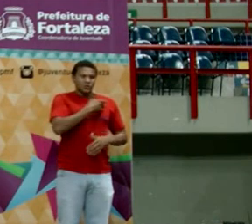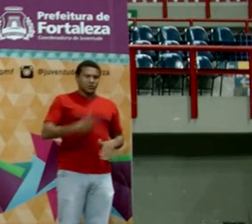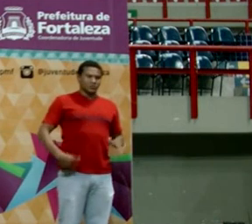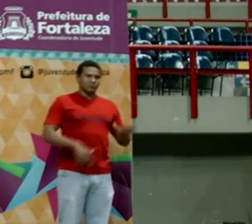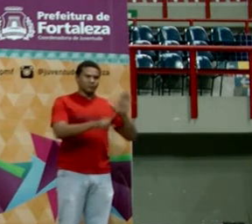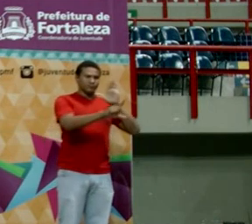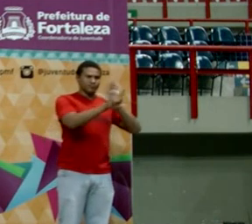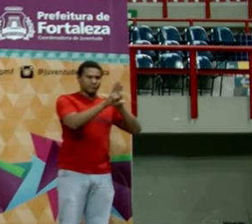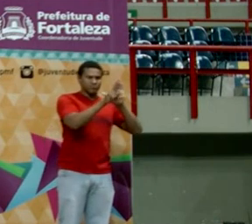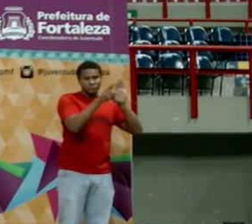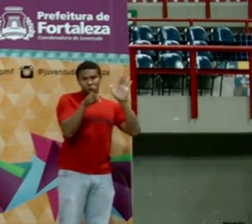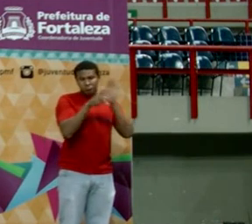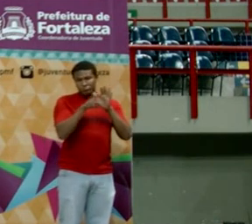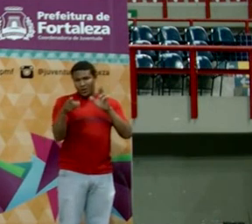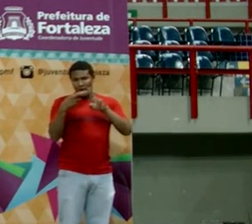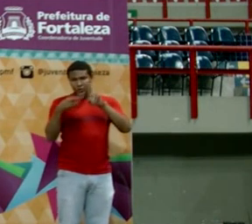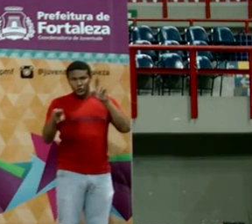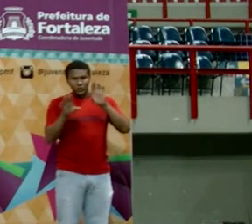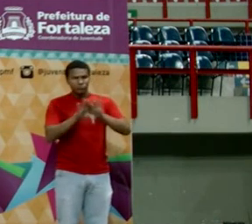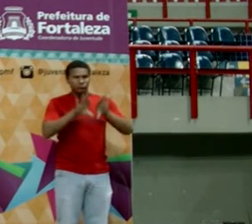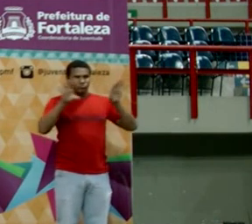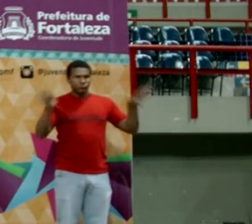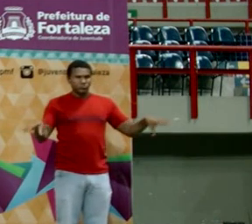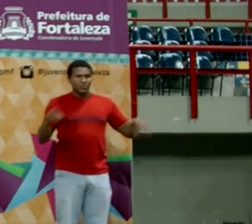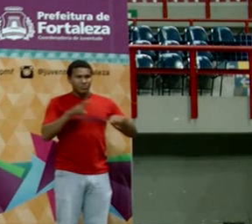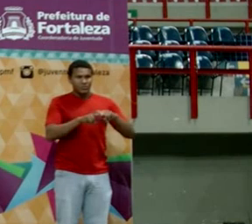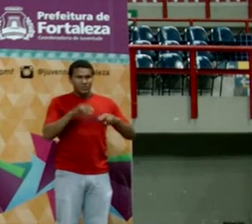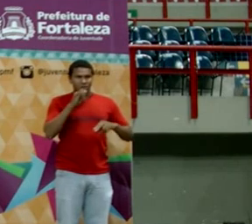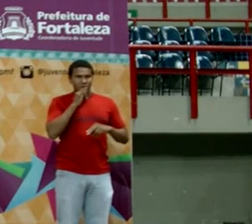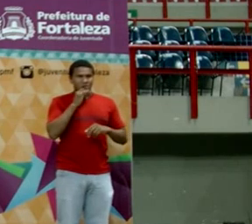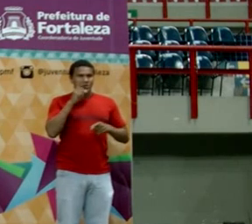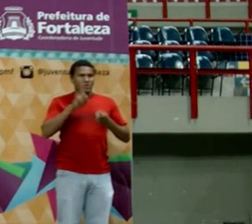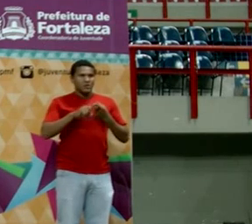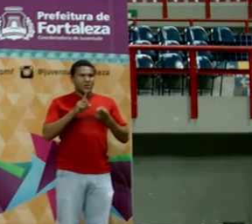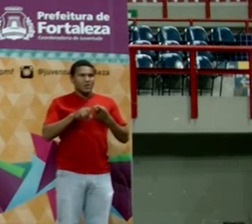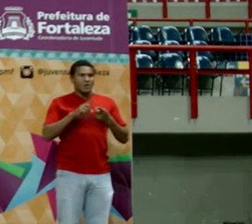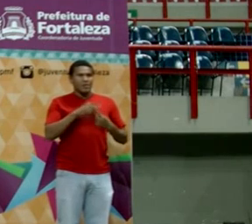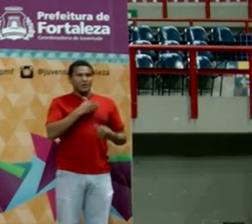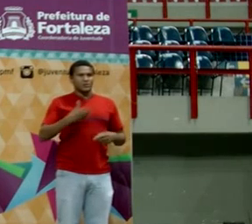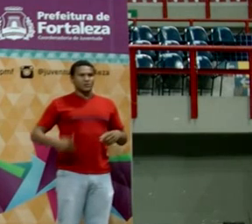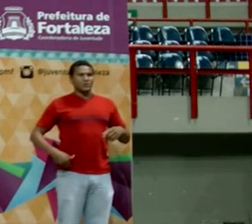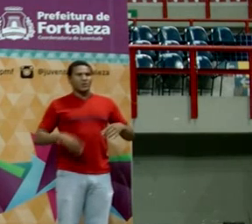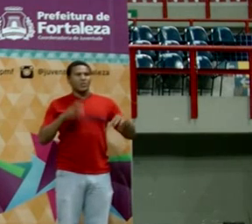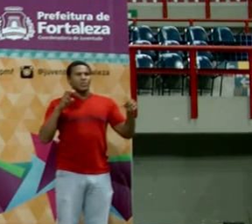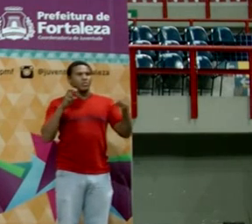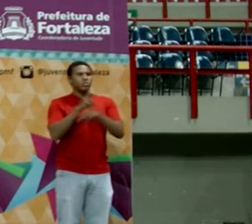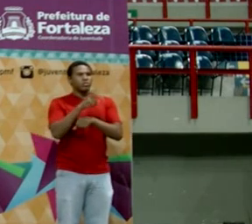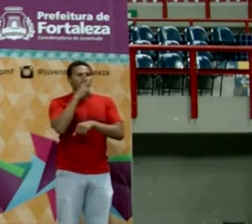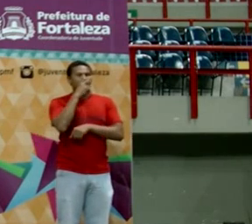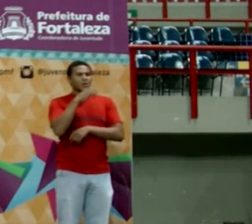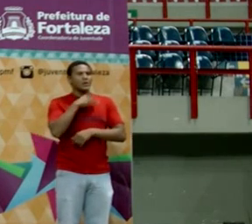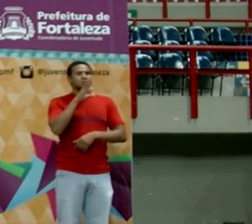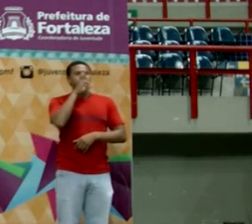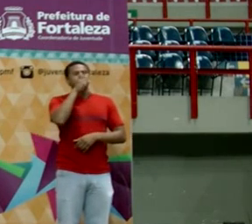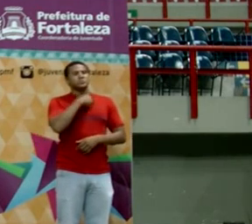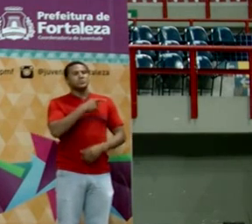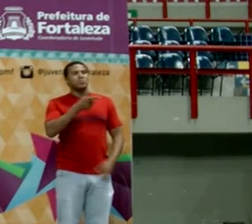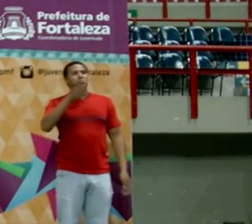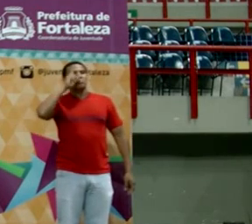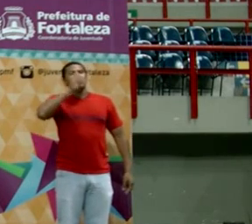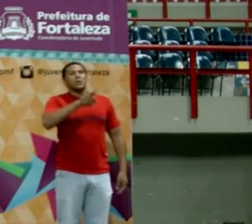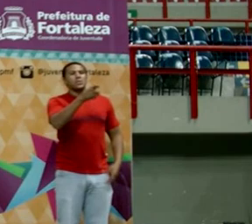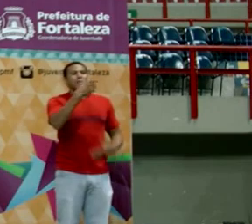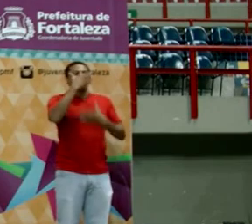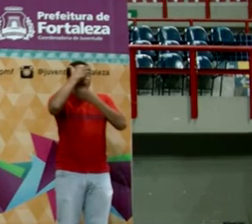meter na questão religiosa. E o segundo fala sobre a invasão do Estado no direito de escolha daquela mulher, de usar ou não